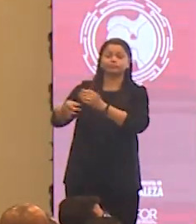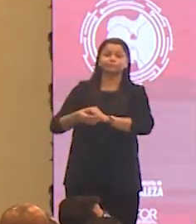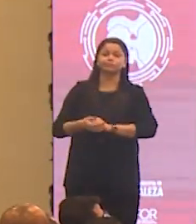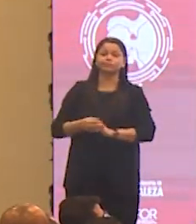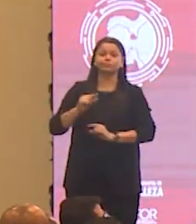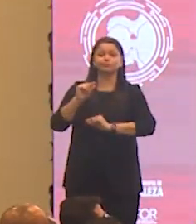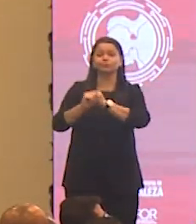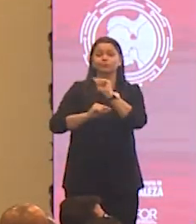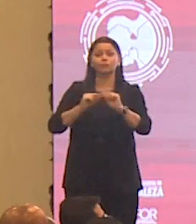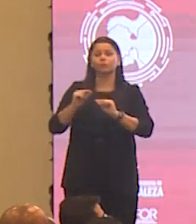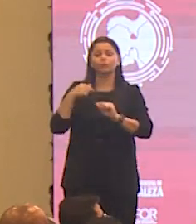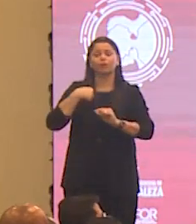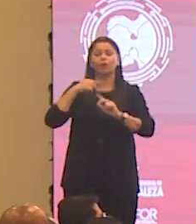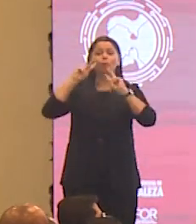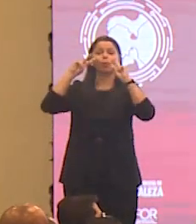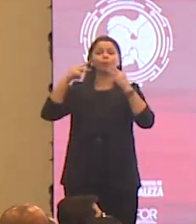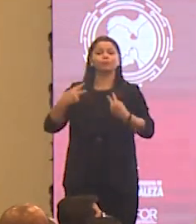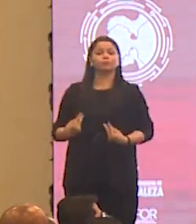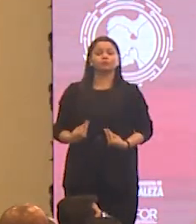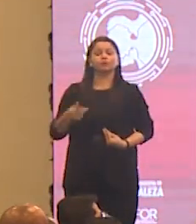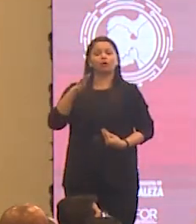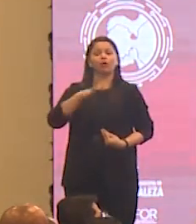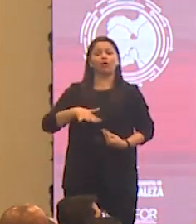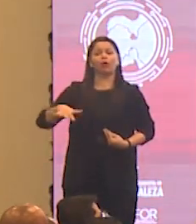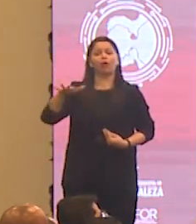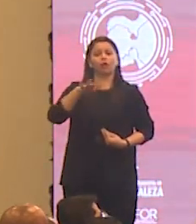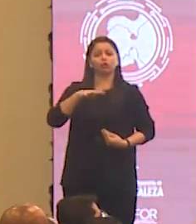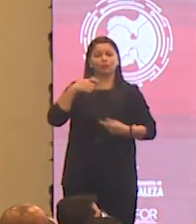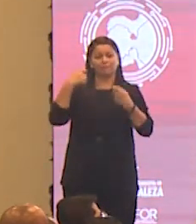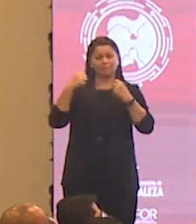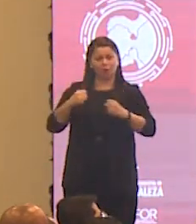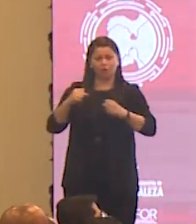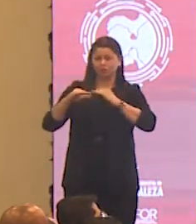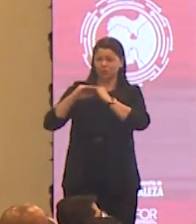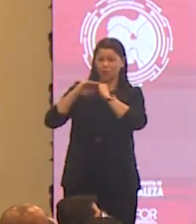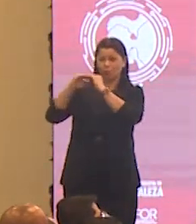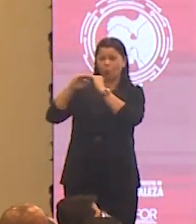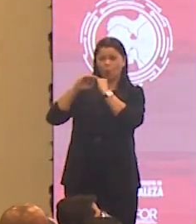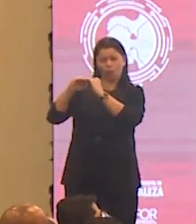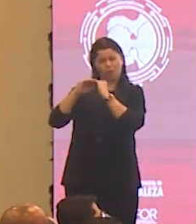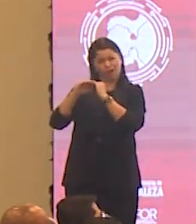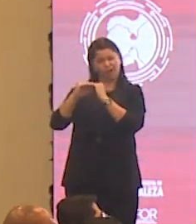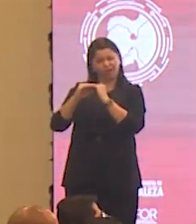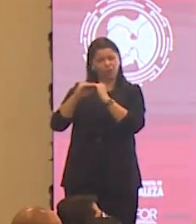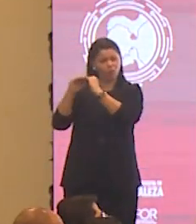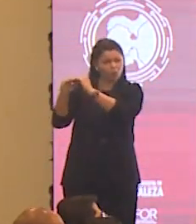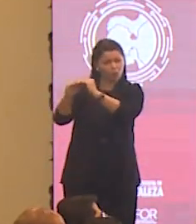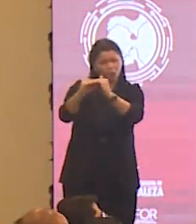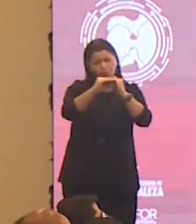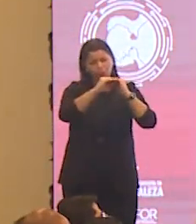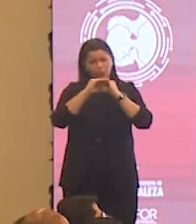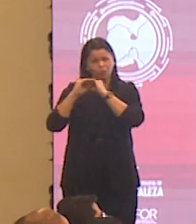Como se a humanidade pudesse ser rigorosamente igual. Vocês já imaginaram?